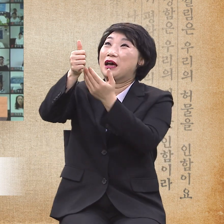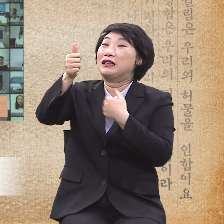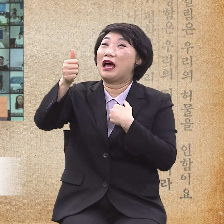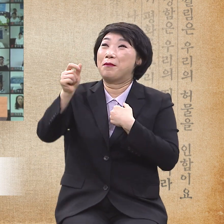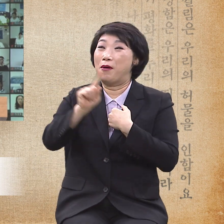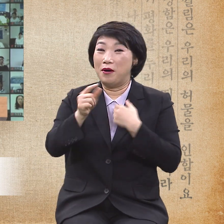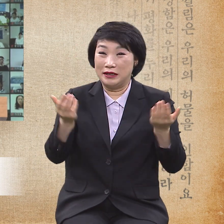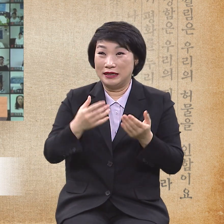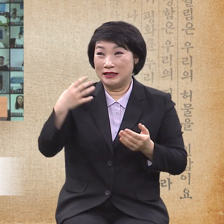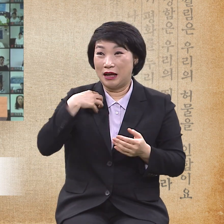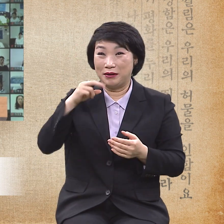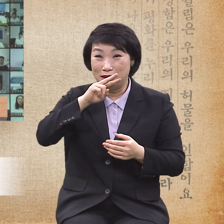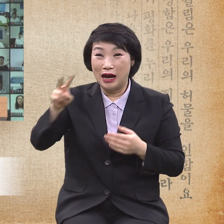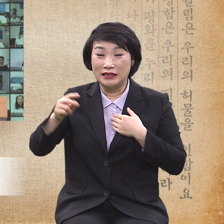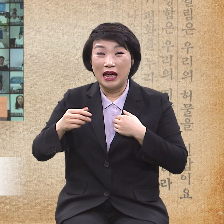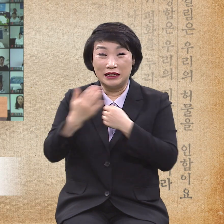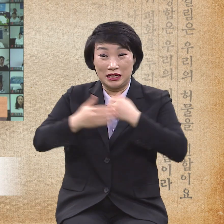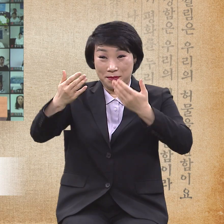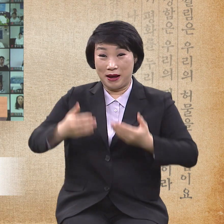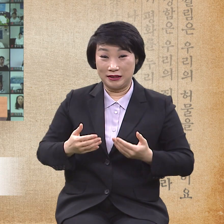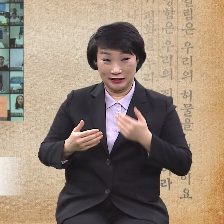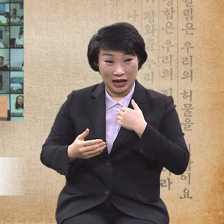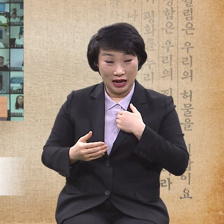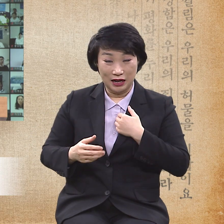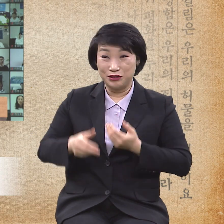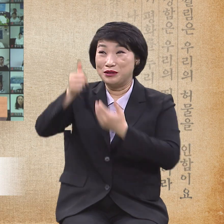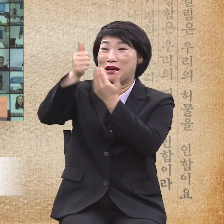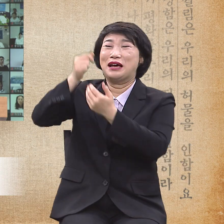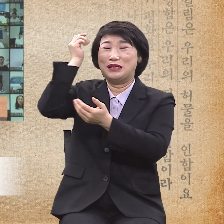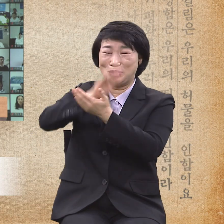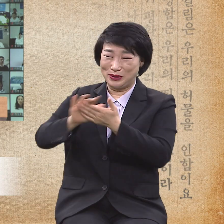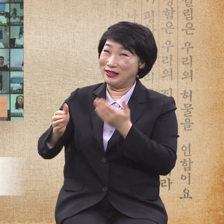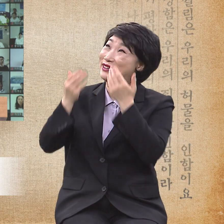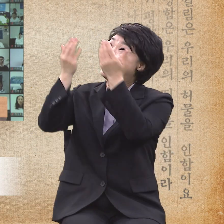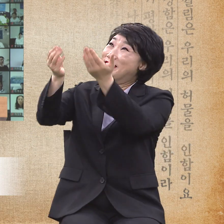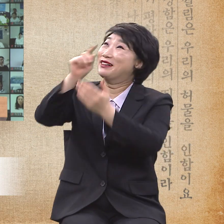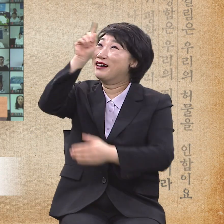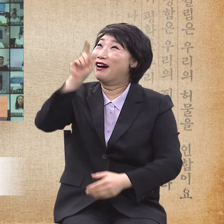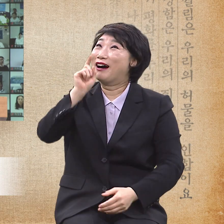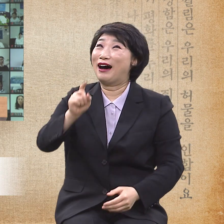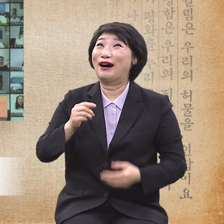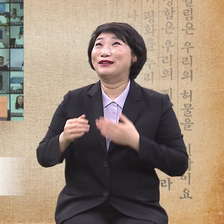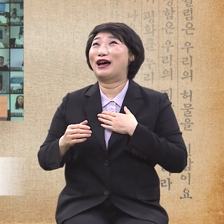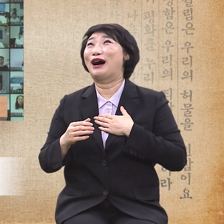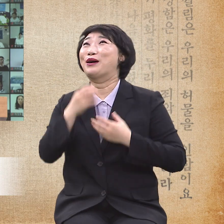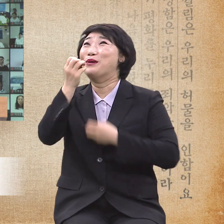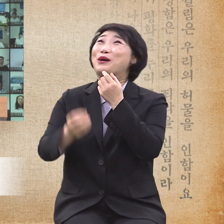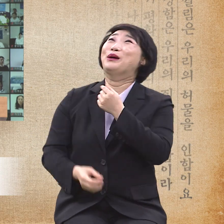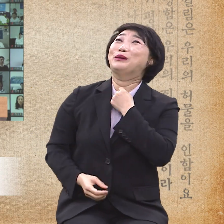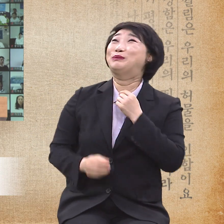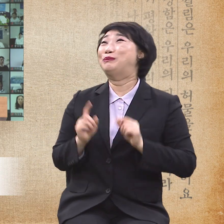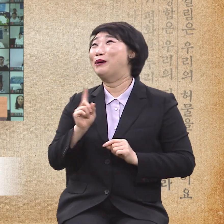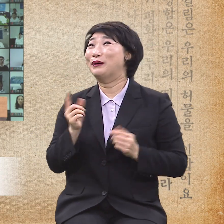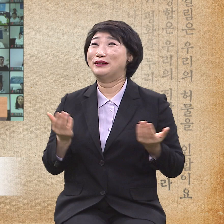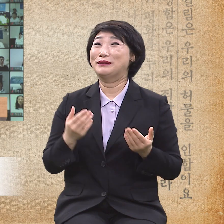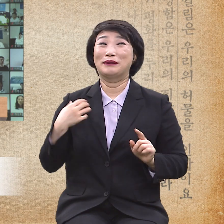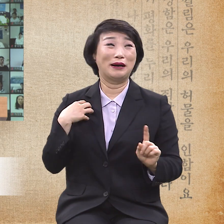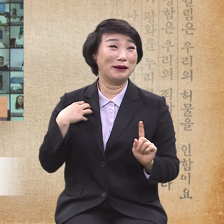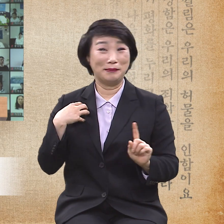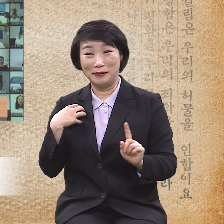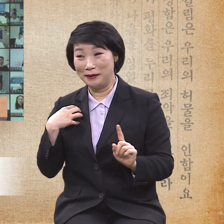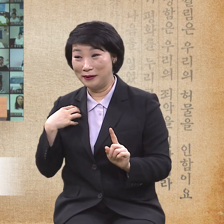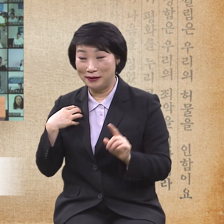해야 내 속이 은혜 받은 내가 주님 앞에 속 시원하게 되면 은혜 받았다고 좀 고백하고 싶은 무슨 일 좀